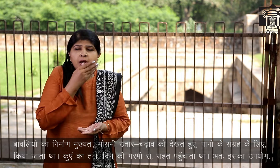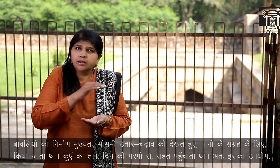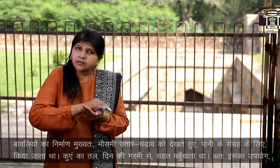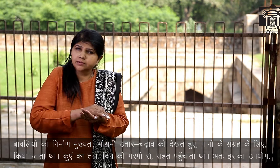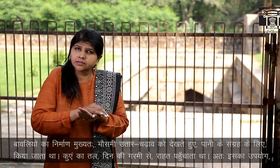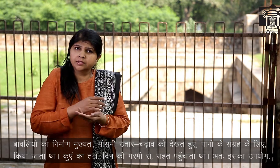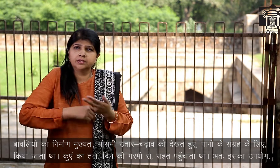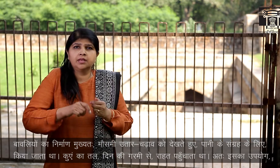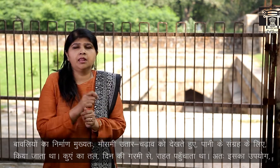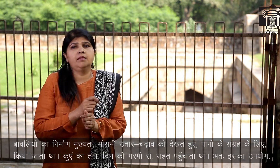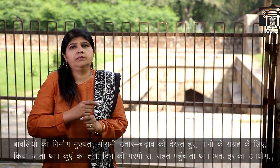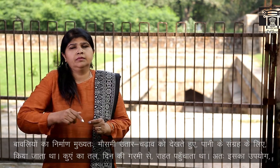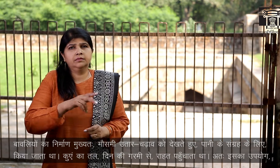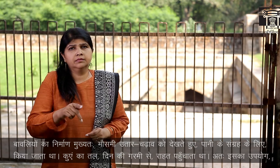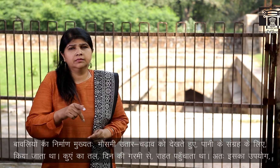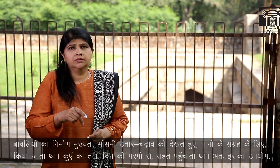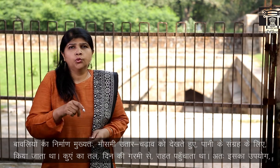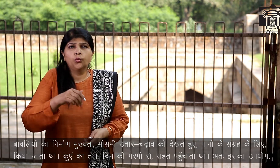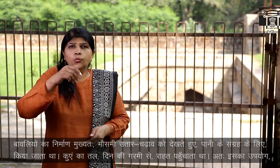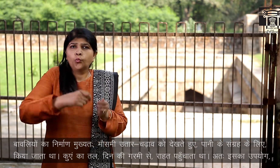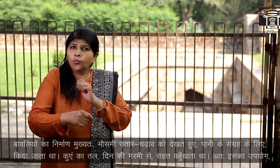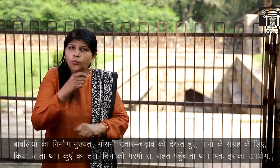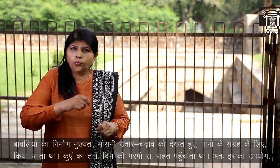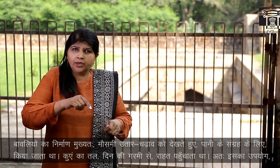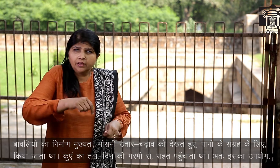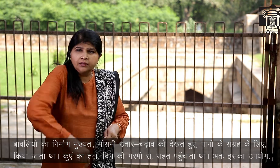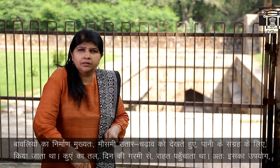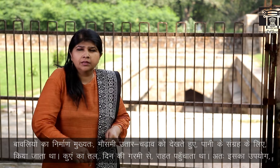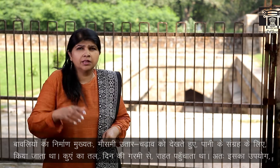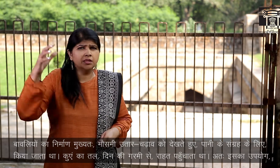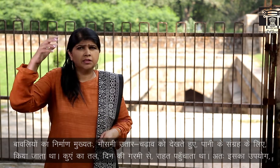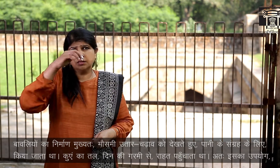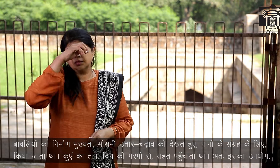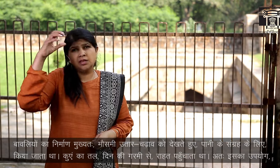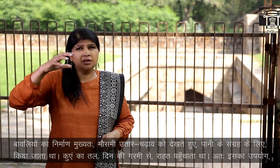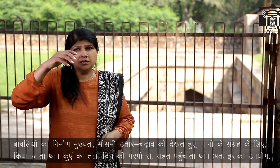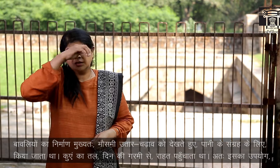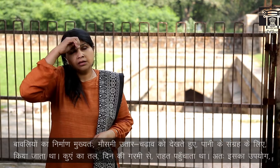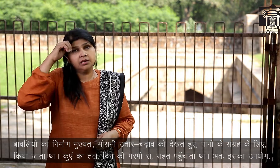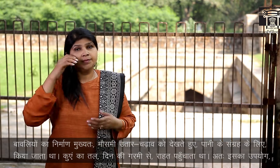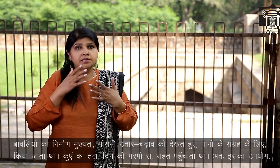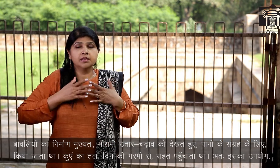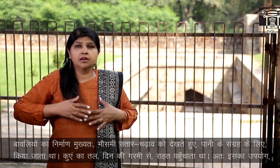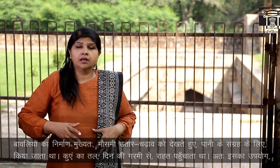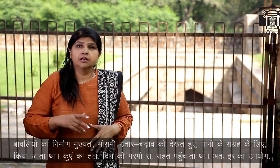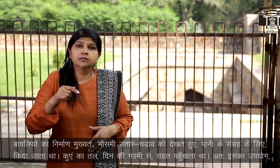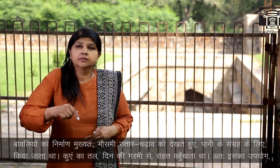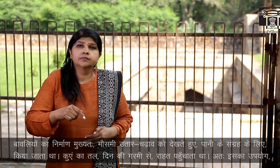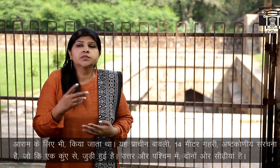था। कुएं का तल दिन की गर्मी से राहत पहुंचाता था, अतः इसका उपयोग आराम